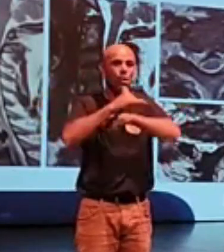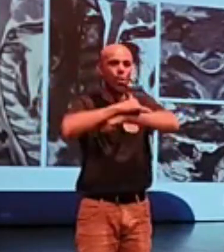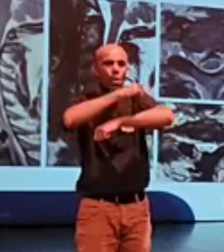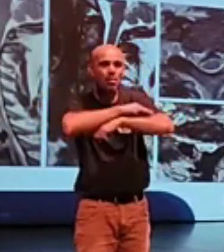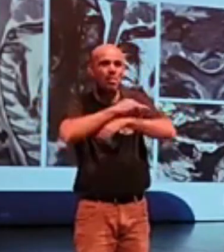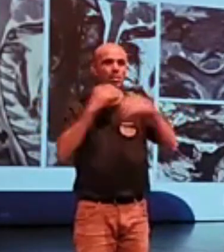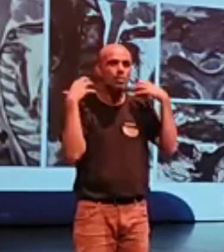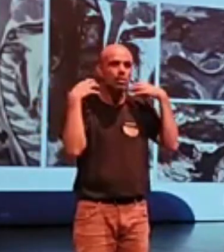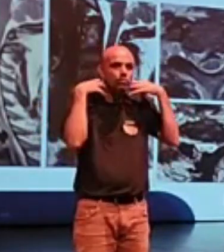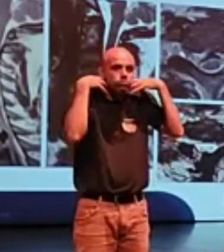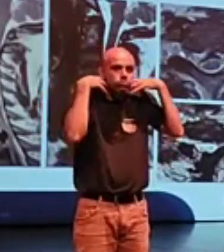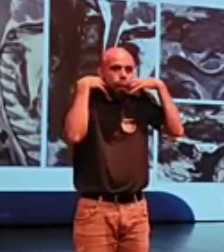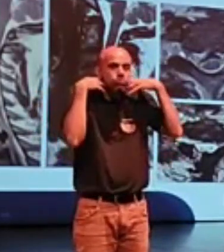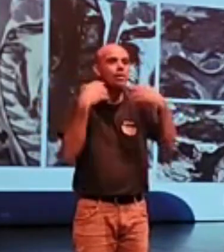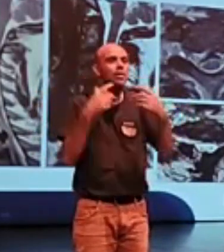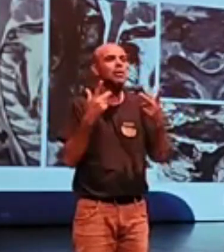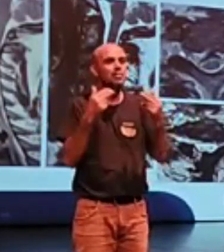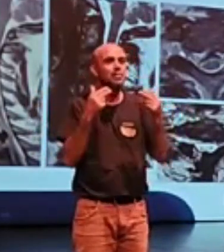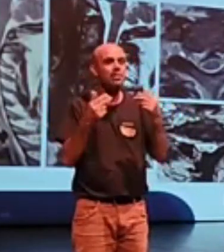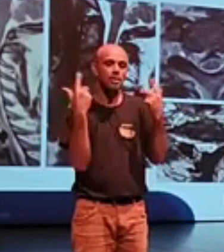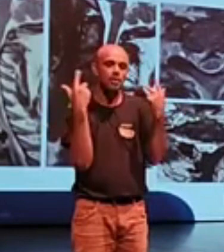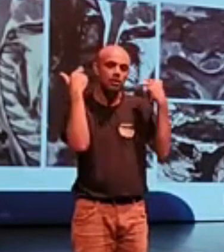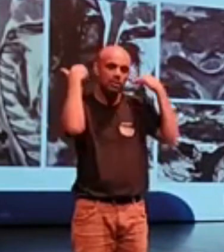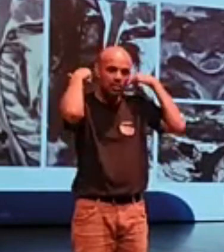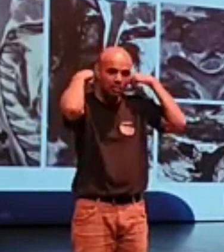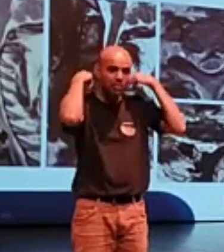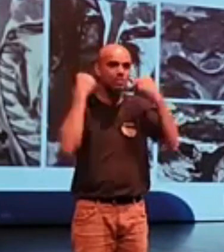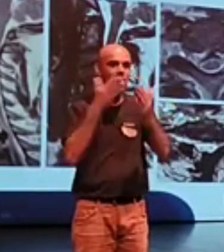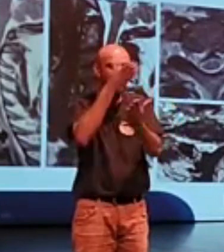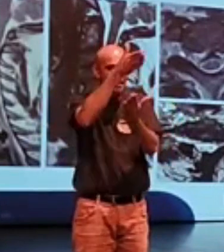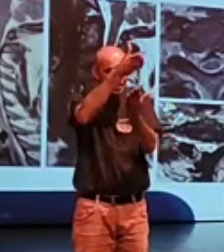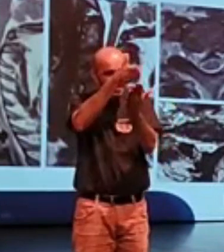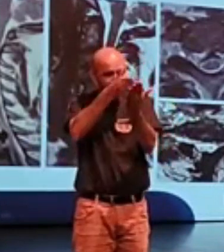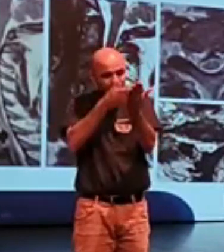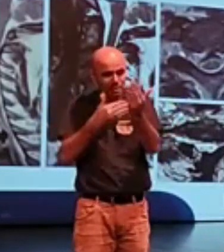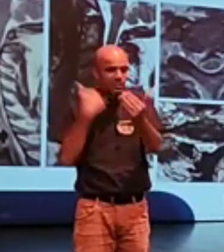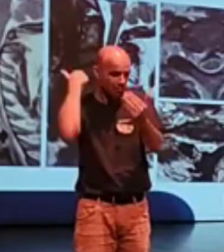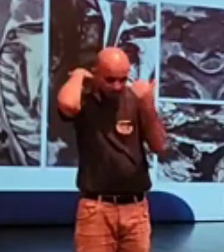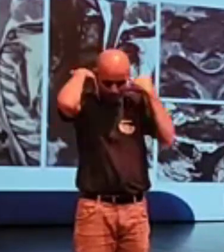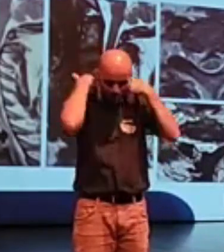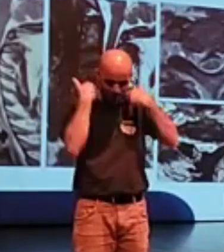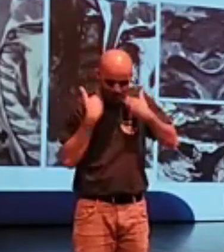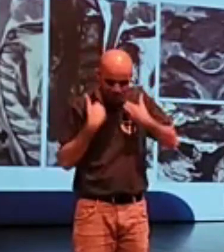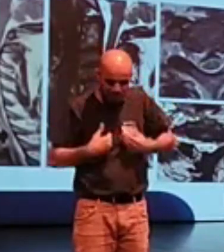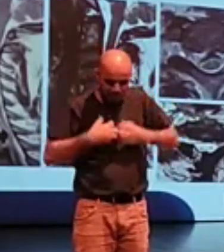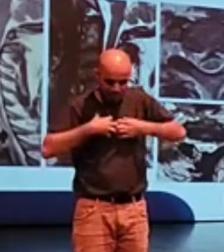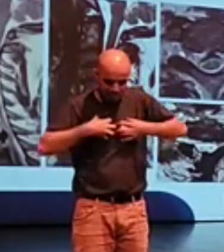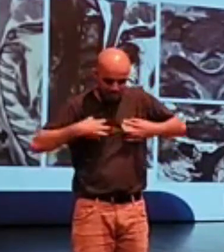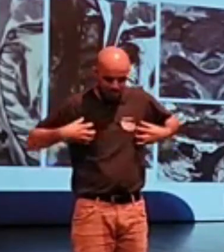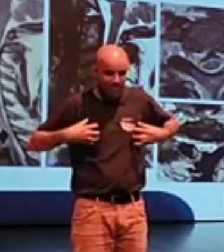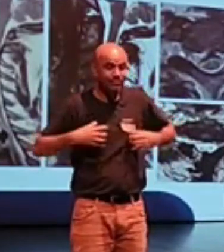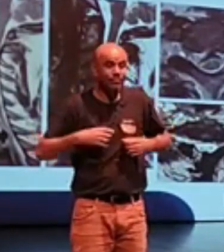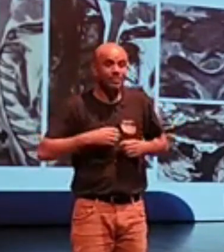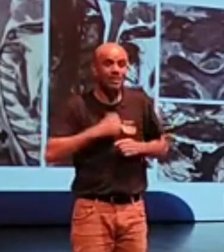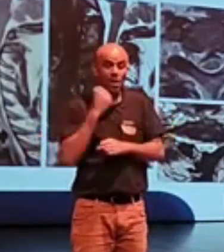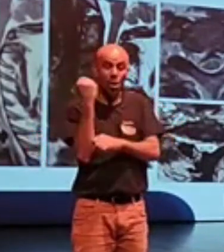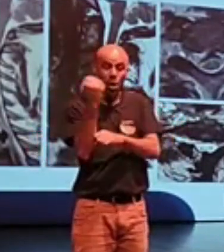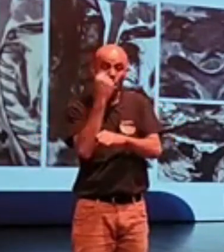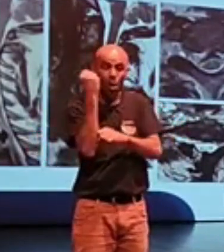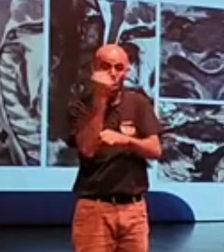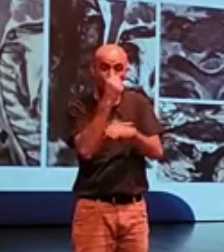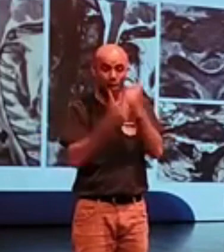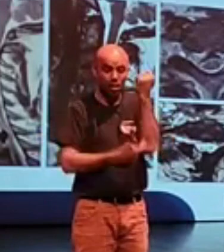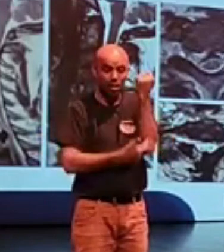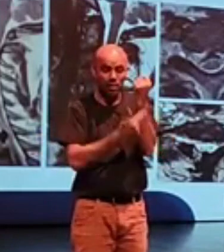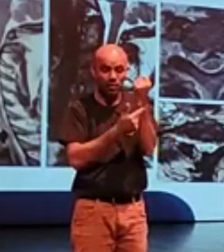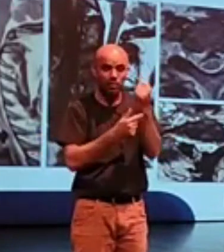era alto, tinha que fazer uma esternotomia, abrir como se fosse um acesso para o coração, uma cirurgia extremamente agressiva. E aí nós